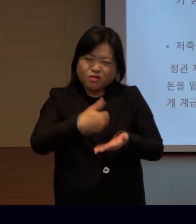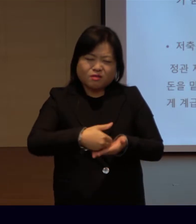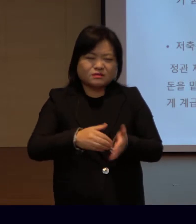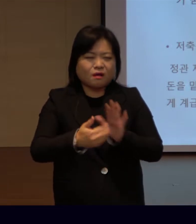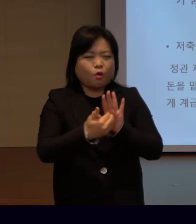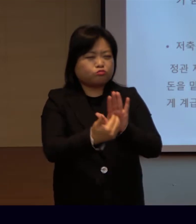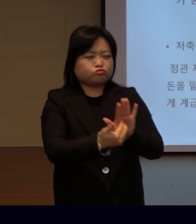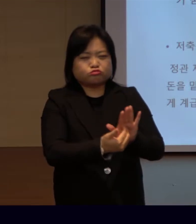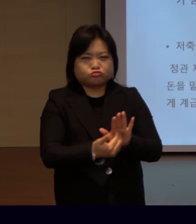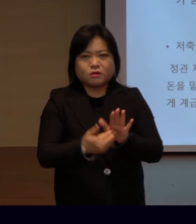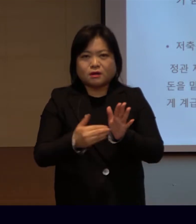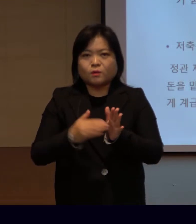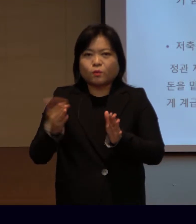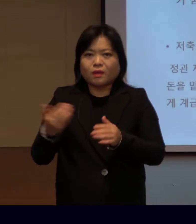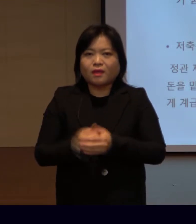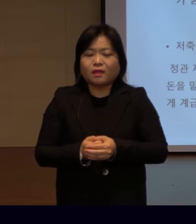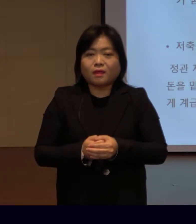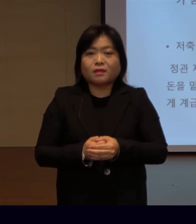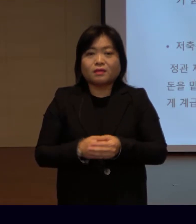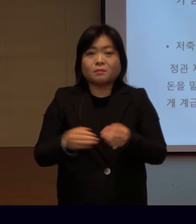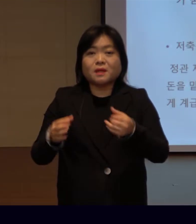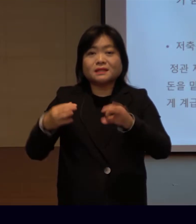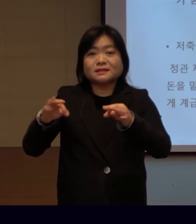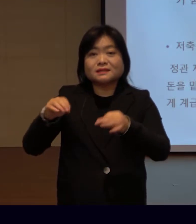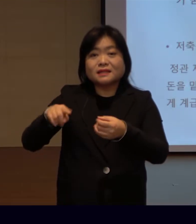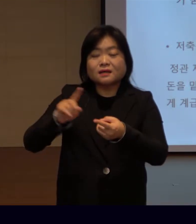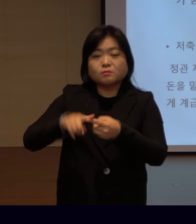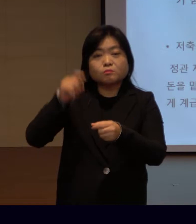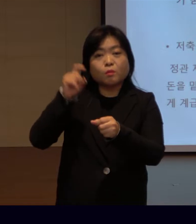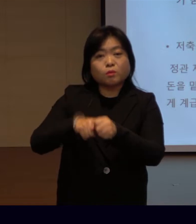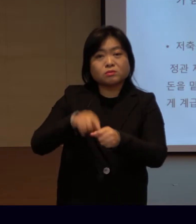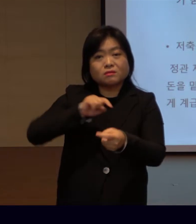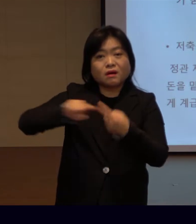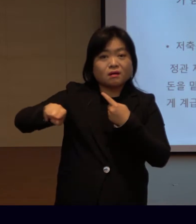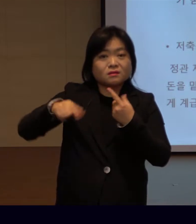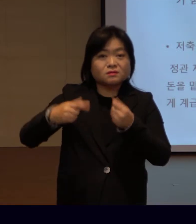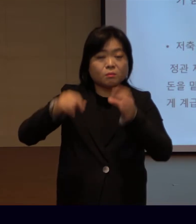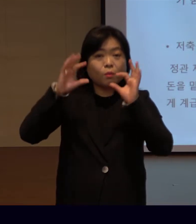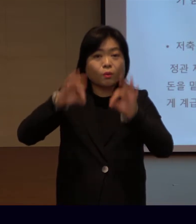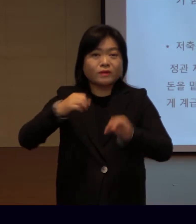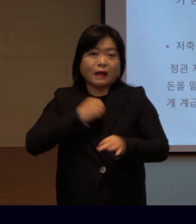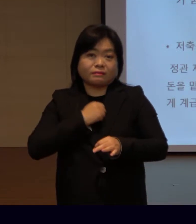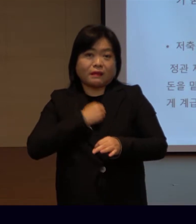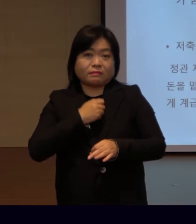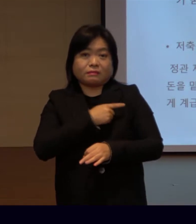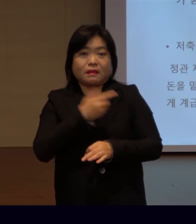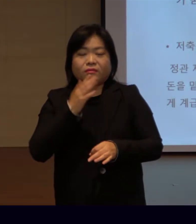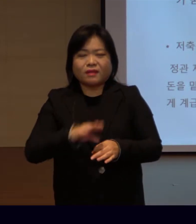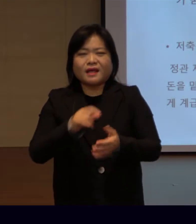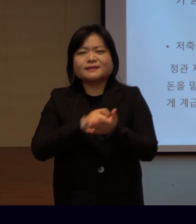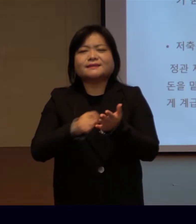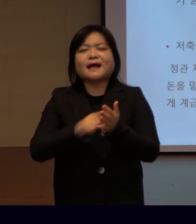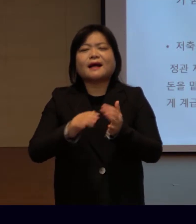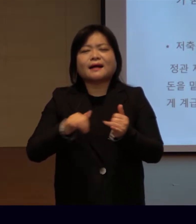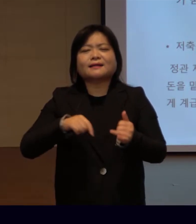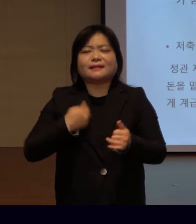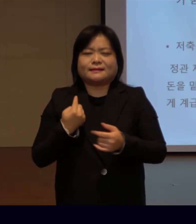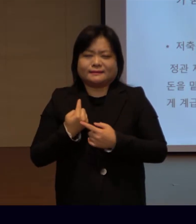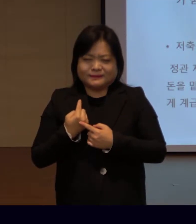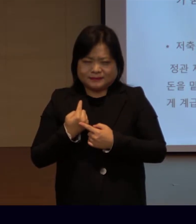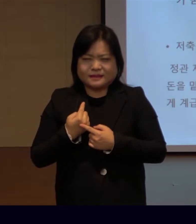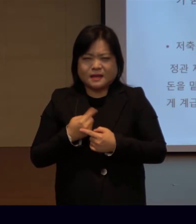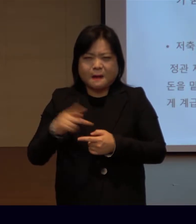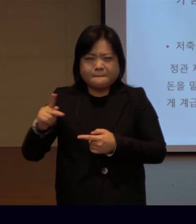비로또가 은행은 그 목적을 저버리는 것처럼 보였다. 이렇게 한탄을 하는데 이게 어떻게 보면 작가 자신이 그렇게